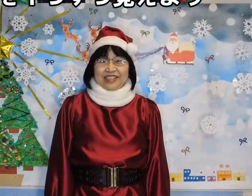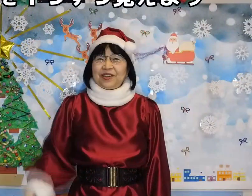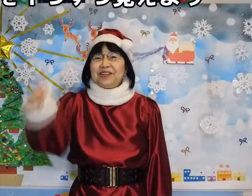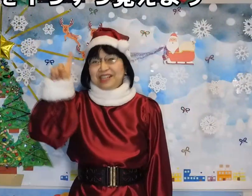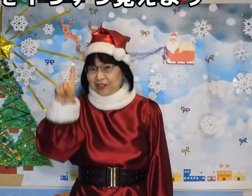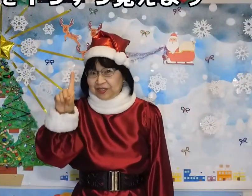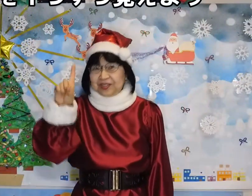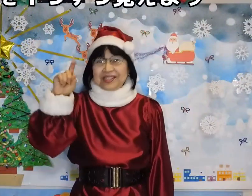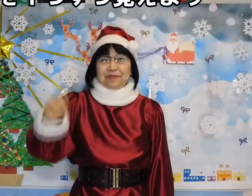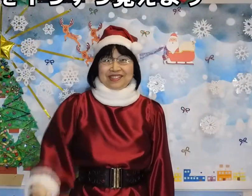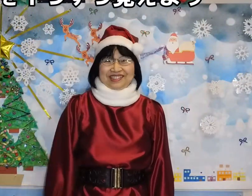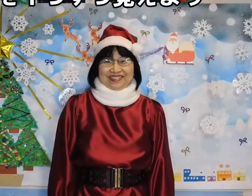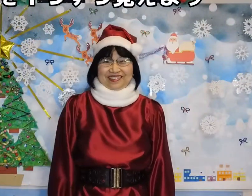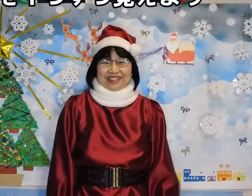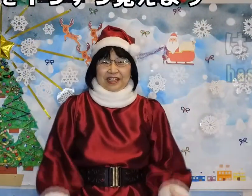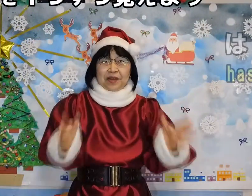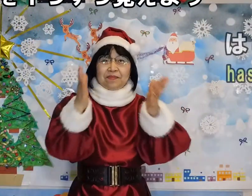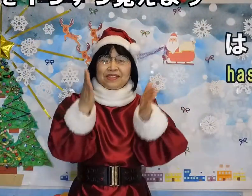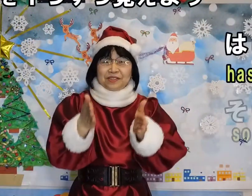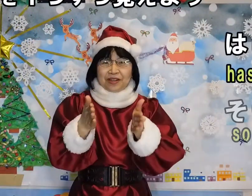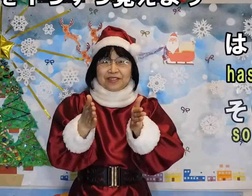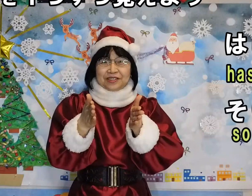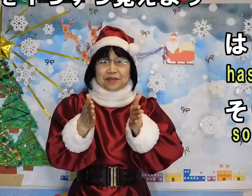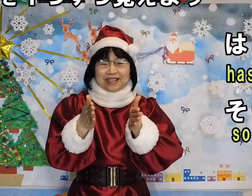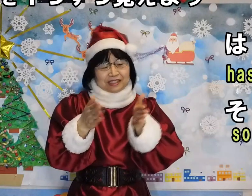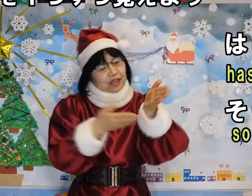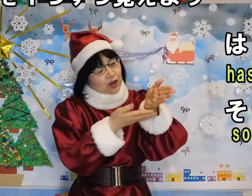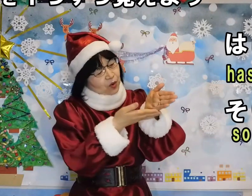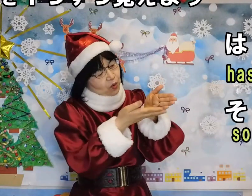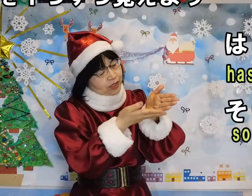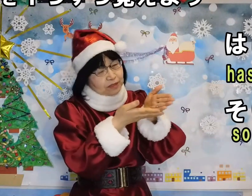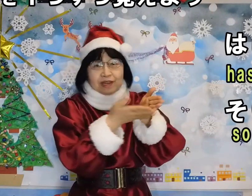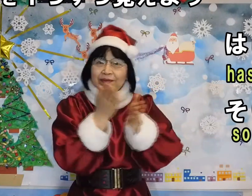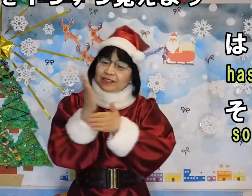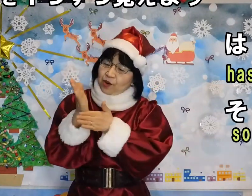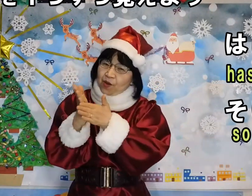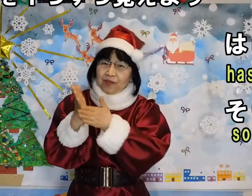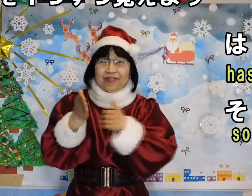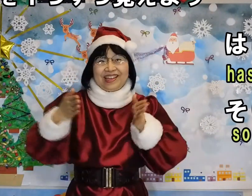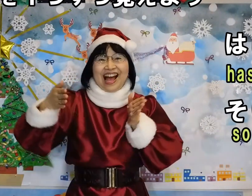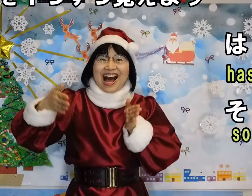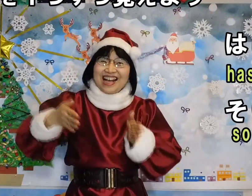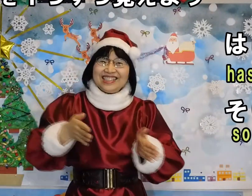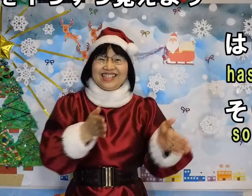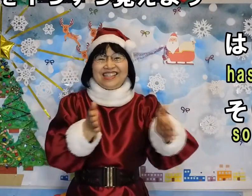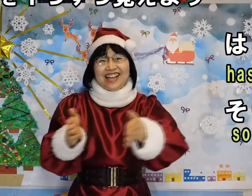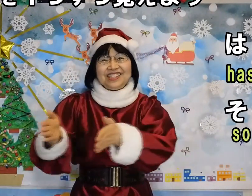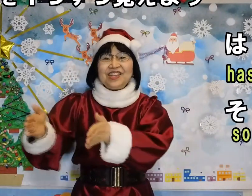それでは一つずついきます。まずソリを作ります。ここで滑りますよ。走れソ